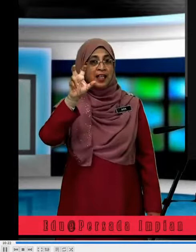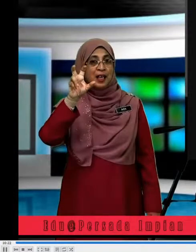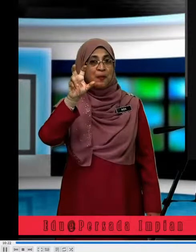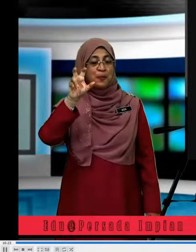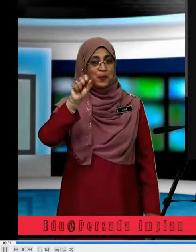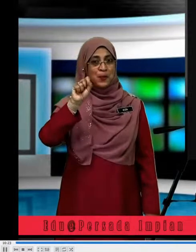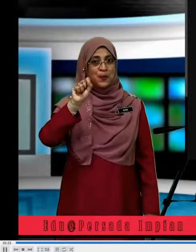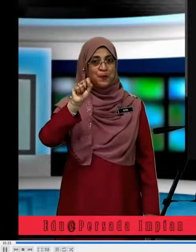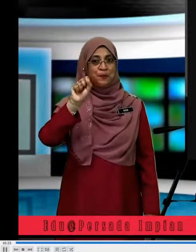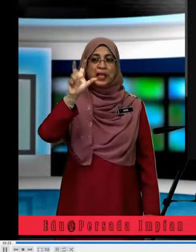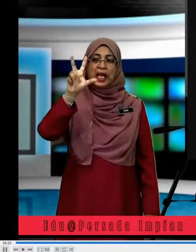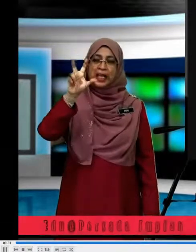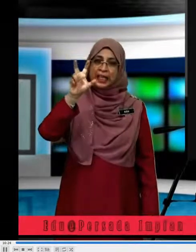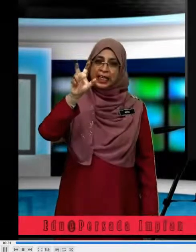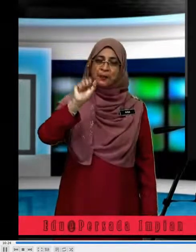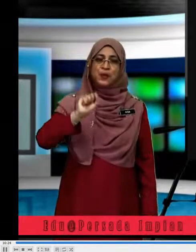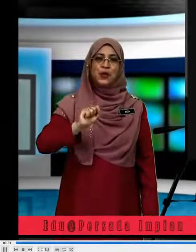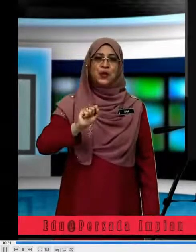30